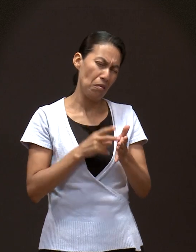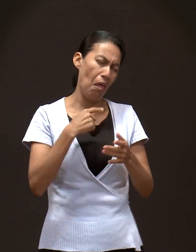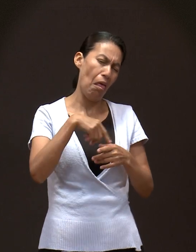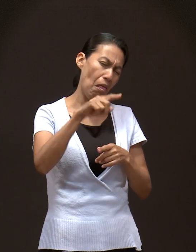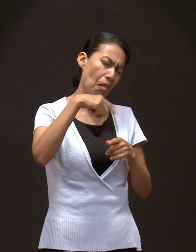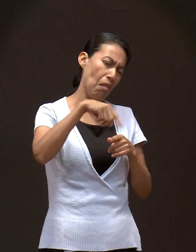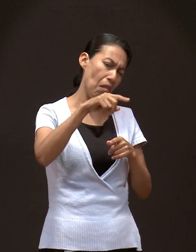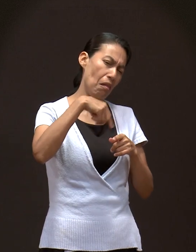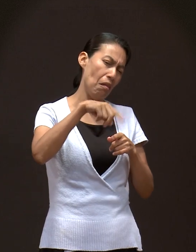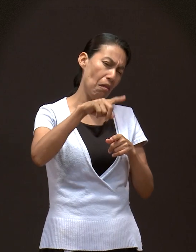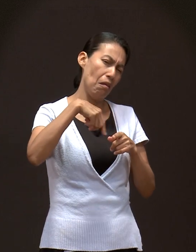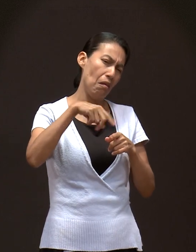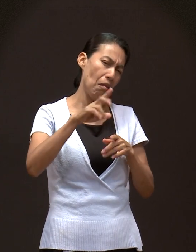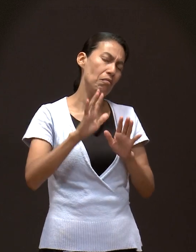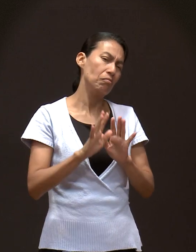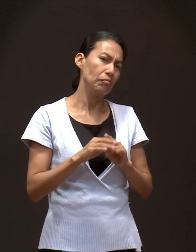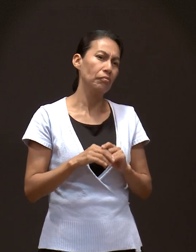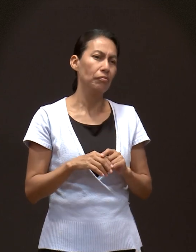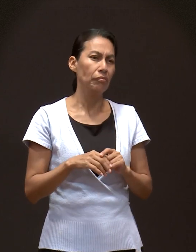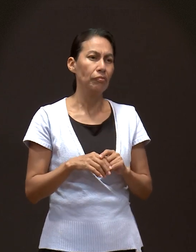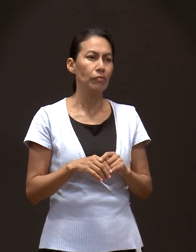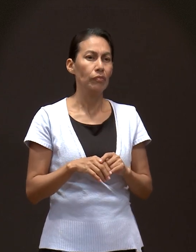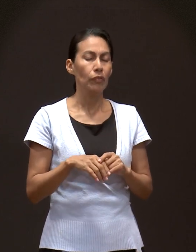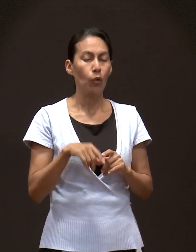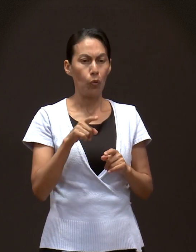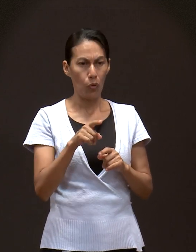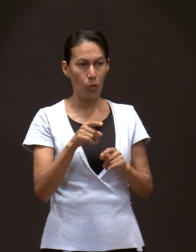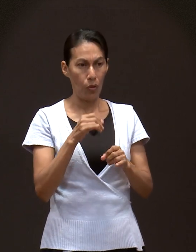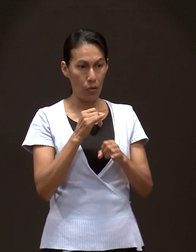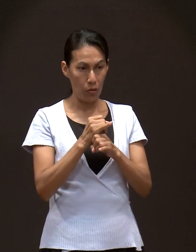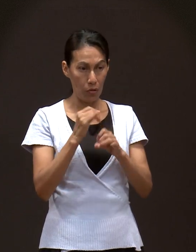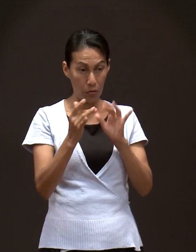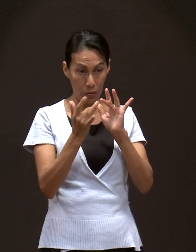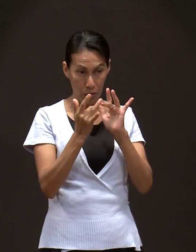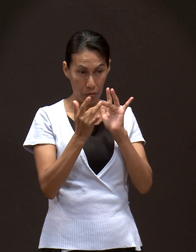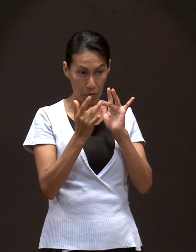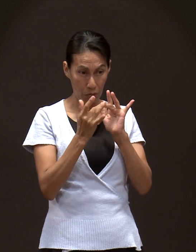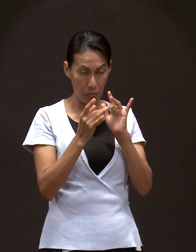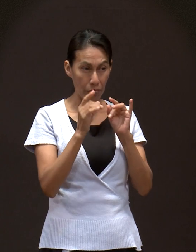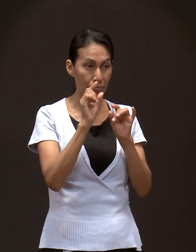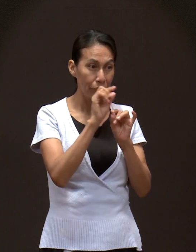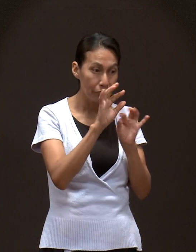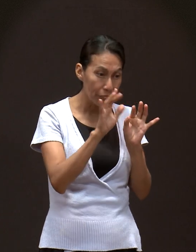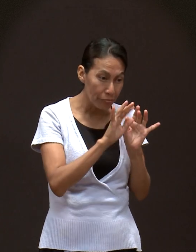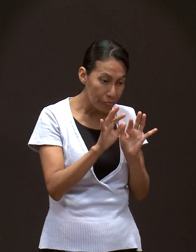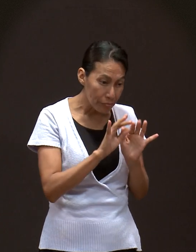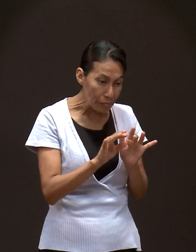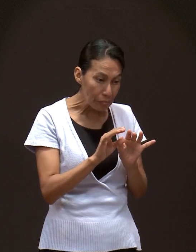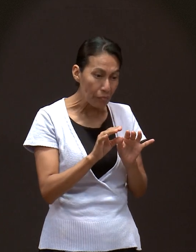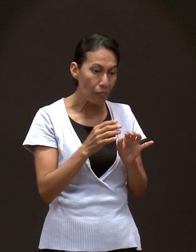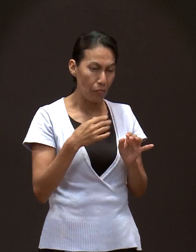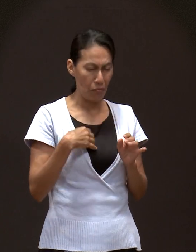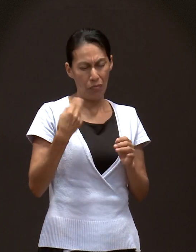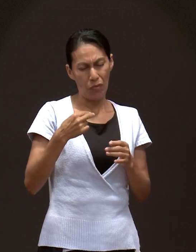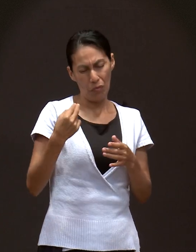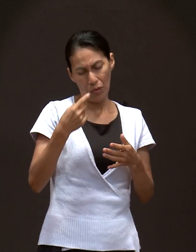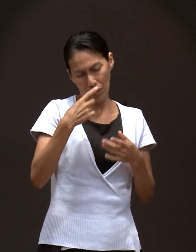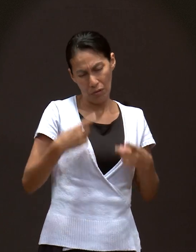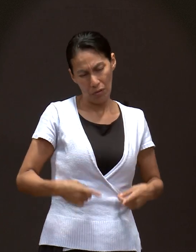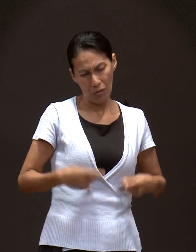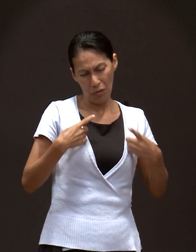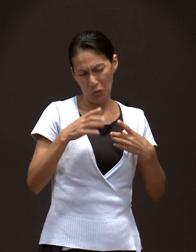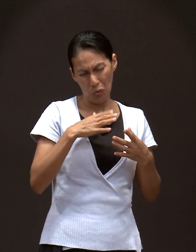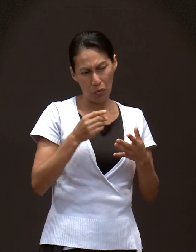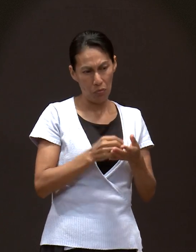es una muy buena opción para ti. Entonces, me dijo, aplica, aplica el internet. Entonces, yo apliqué, mandé mis datos, todo,